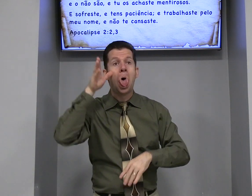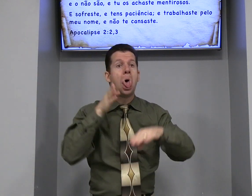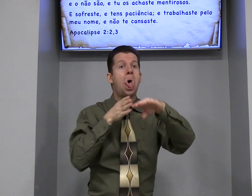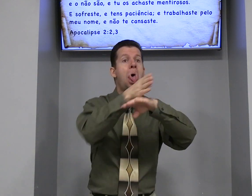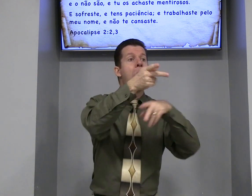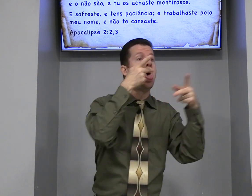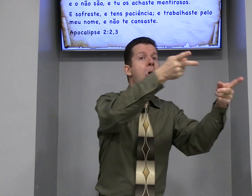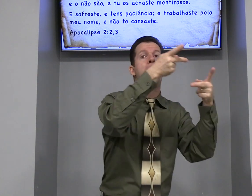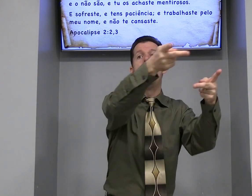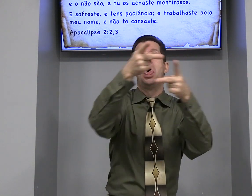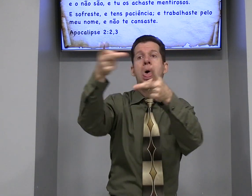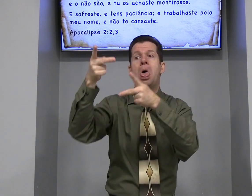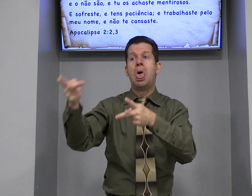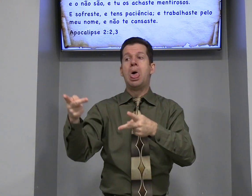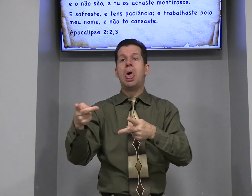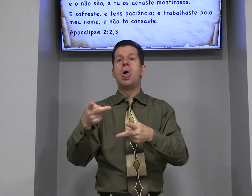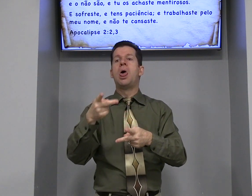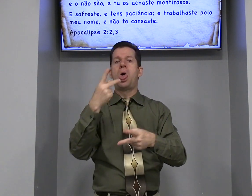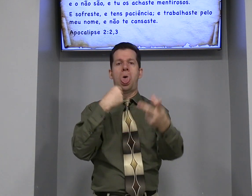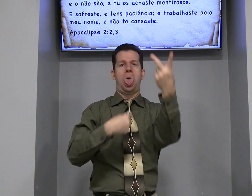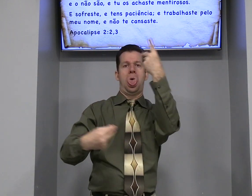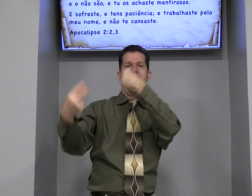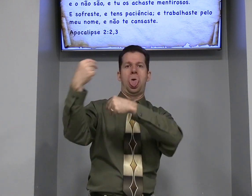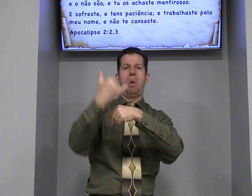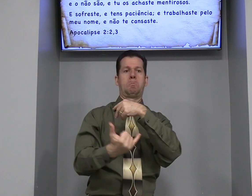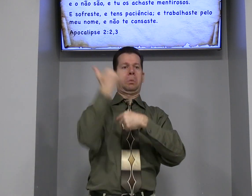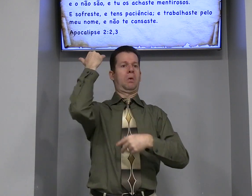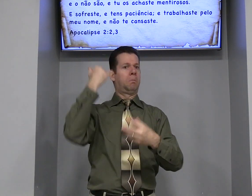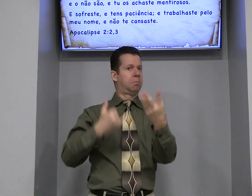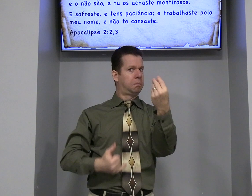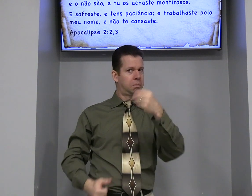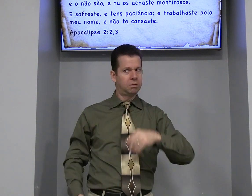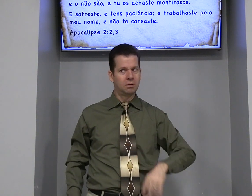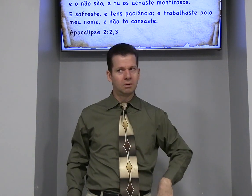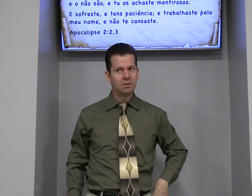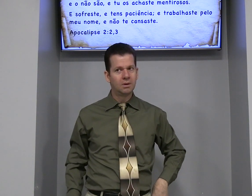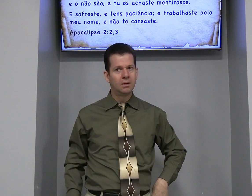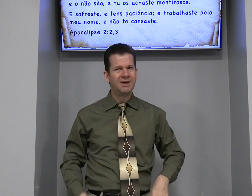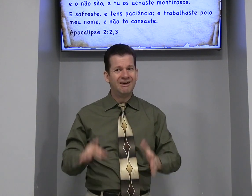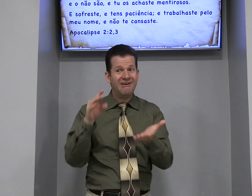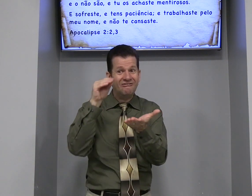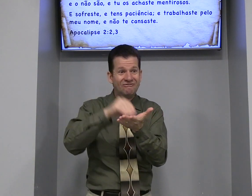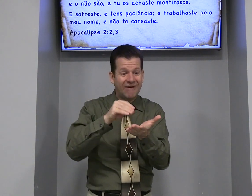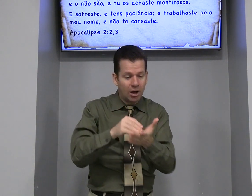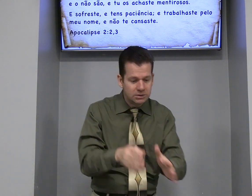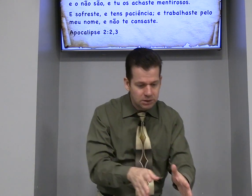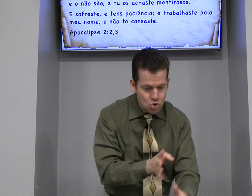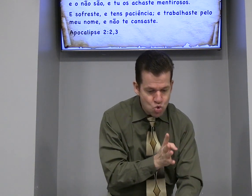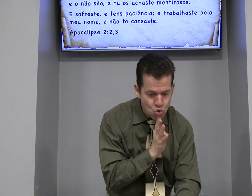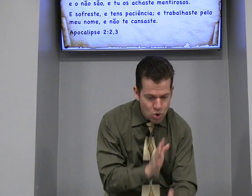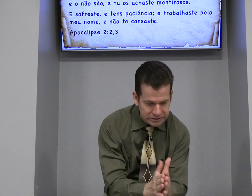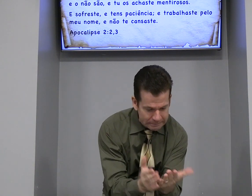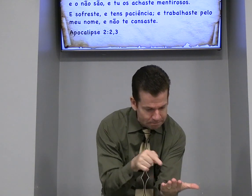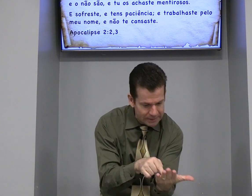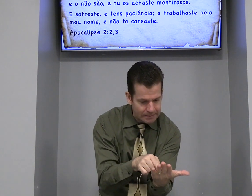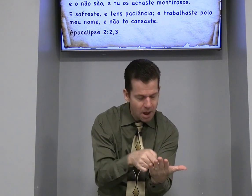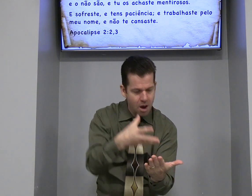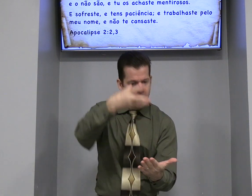Cuidado, vai visitar outras igrejas, você vai ser enganado, vai conhecer